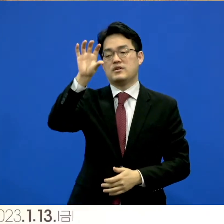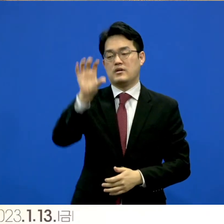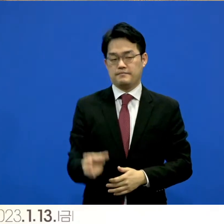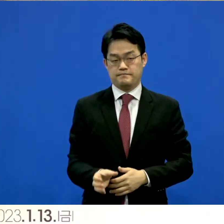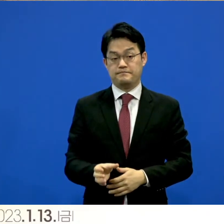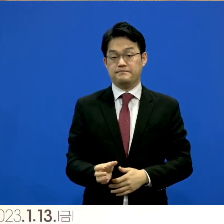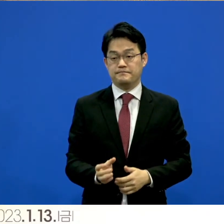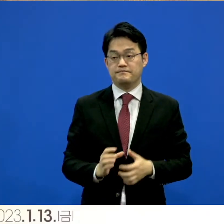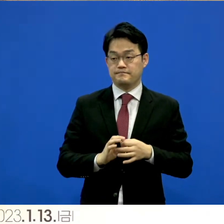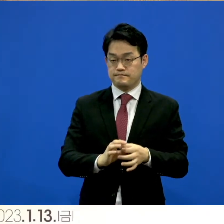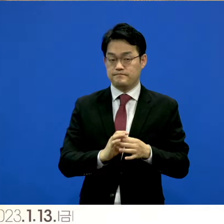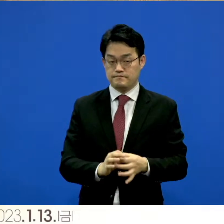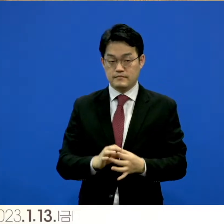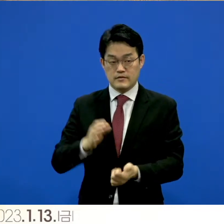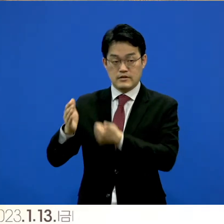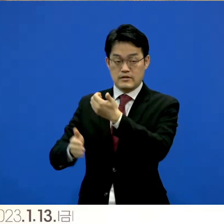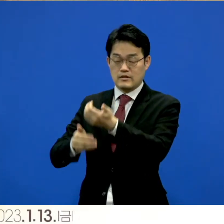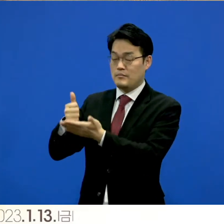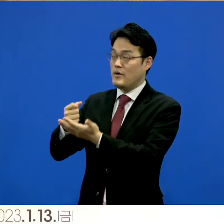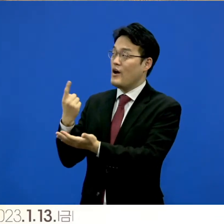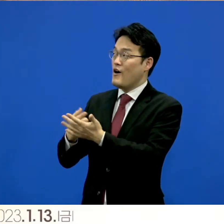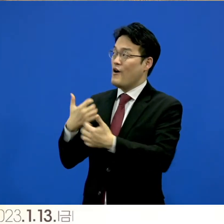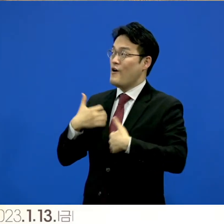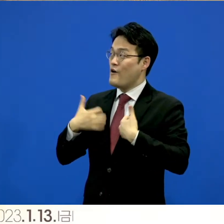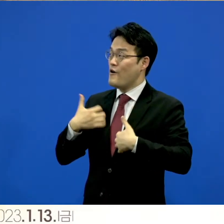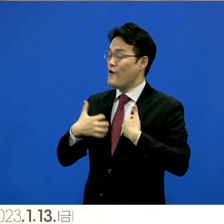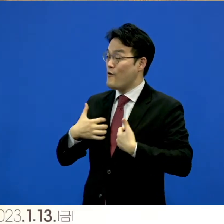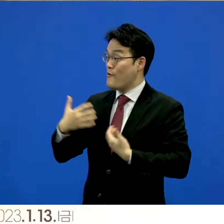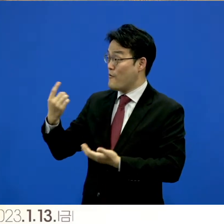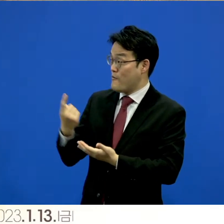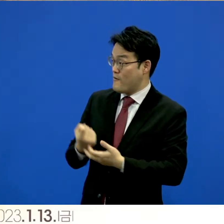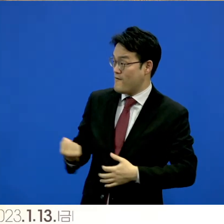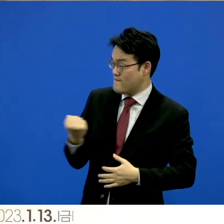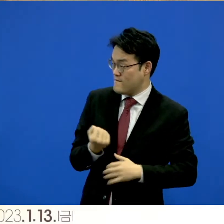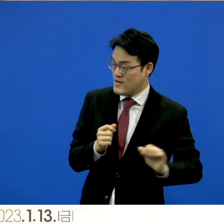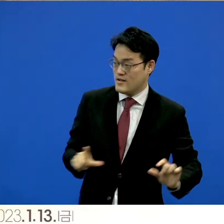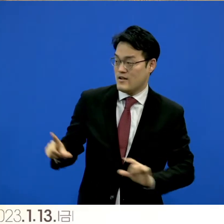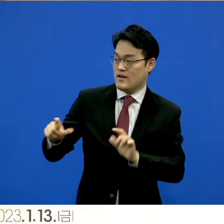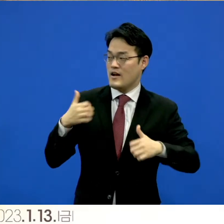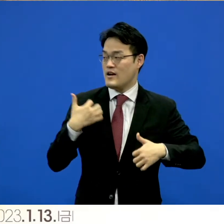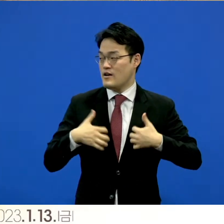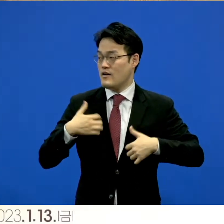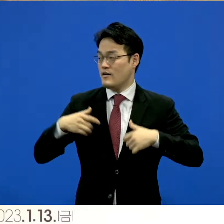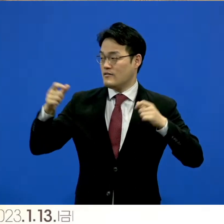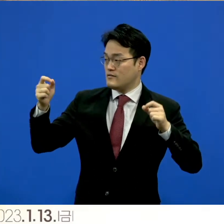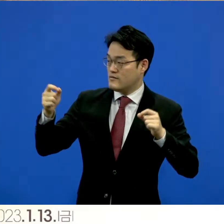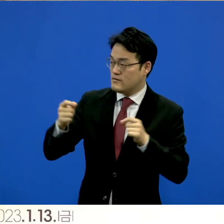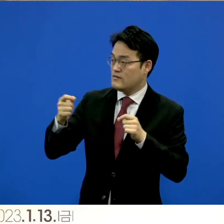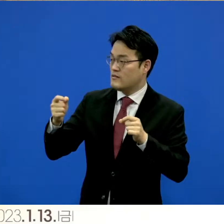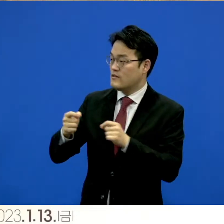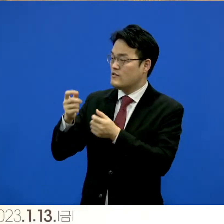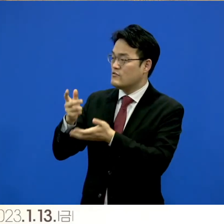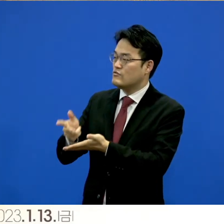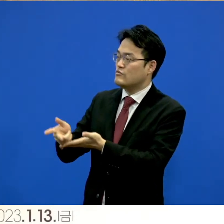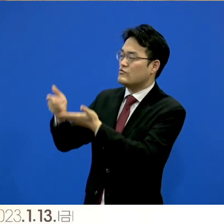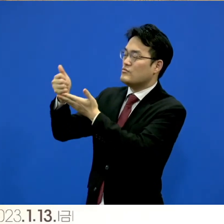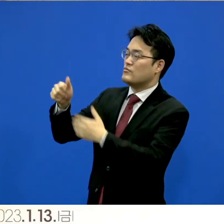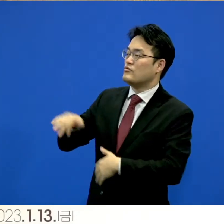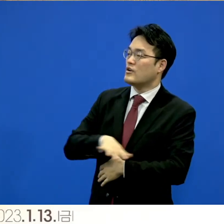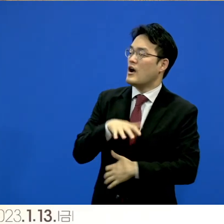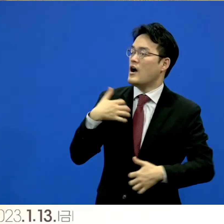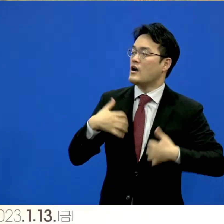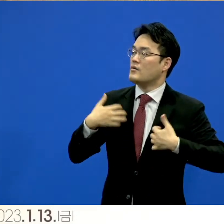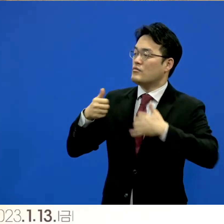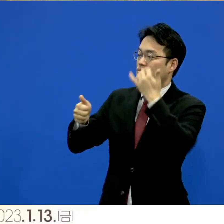하나님의 환대를 이제 누리며 기쁨으로 우리에게 다가오신 그 주님을 우리도 기쁨으로 섬겨야 할